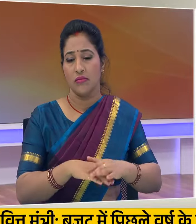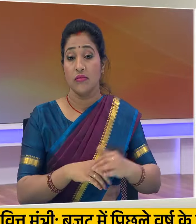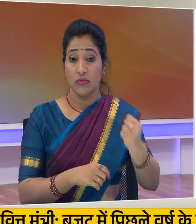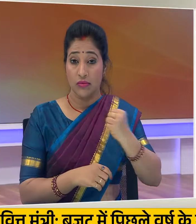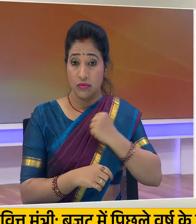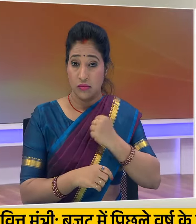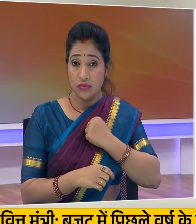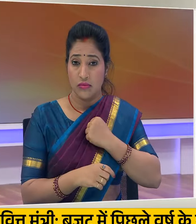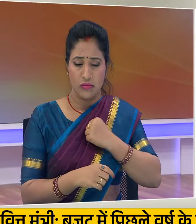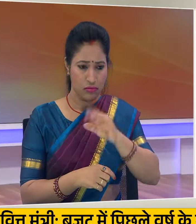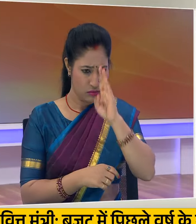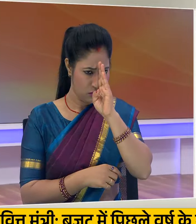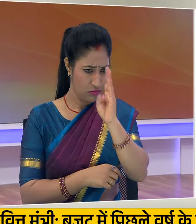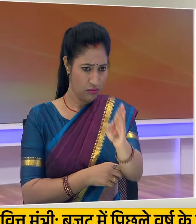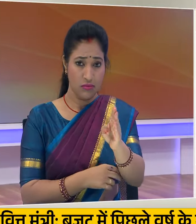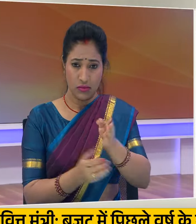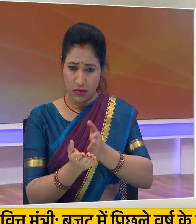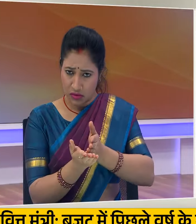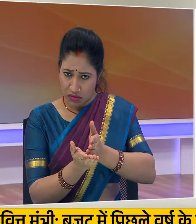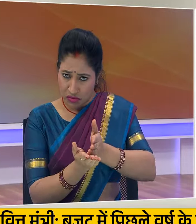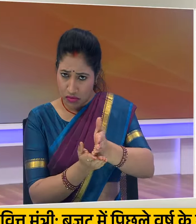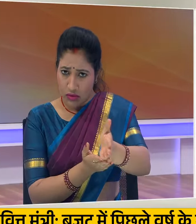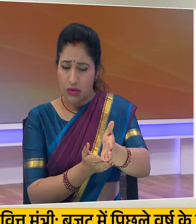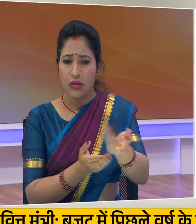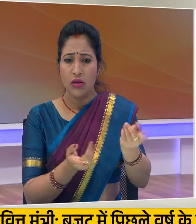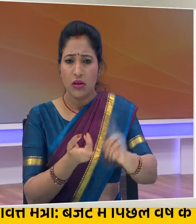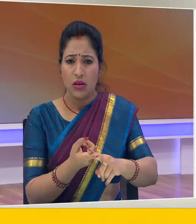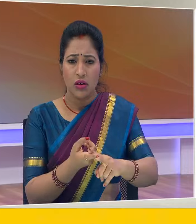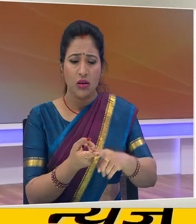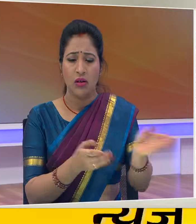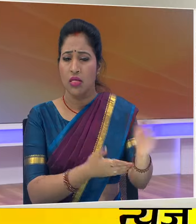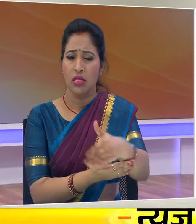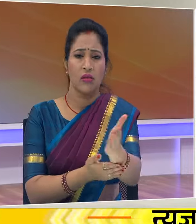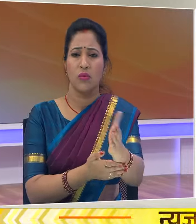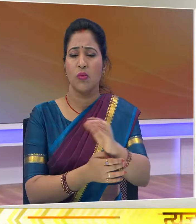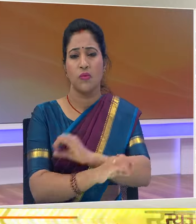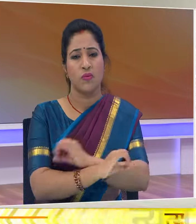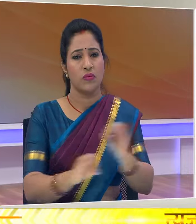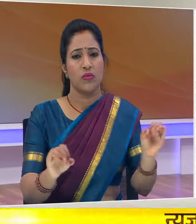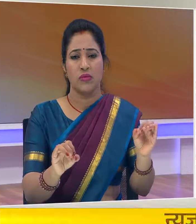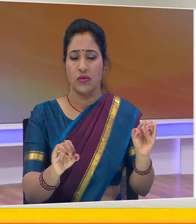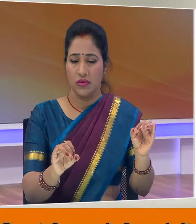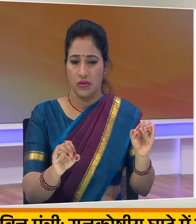हमारे डायरेक्शन में कोई डायवर्जन नहीं है।